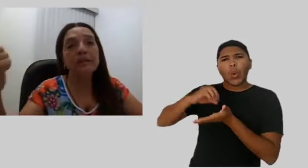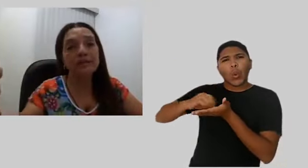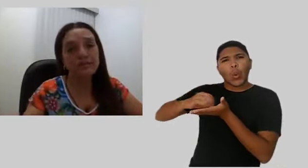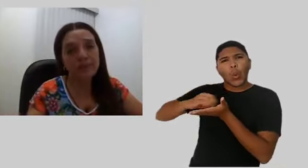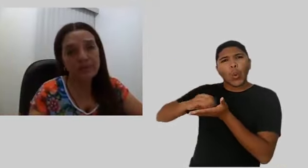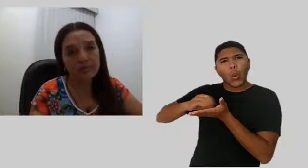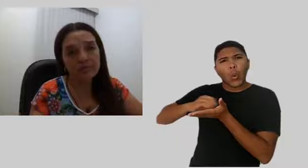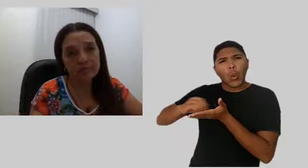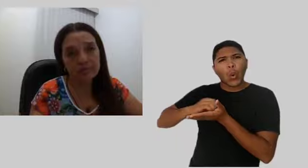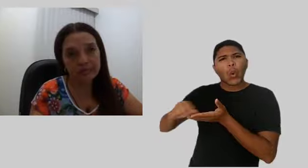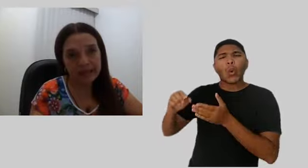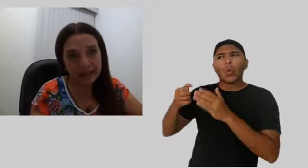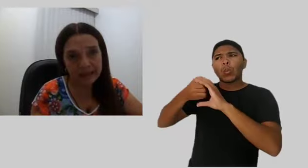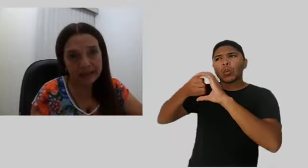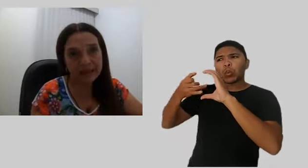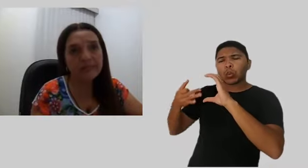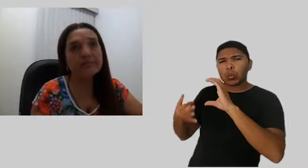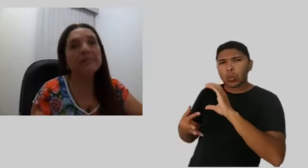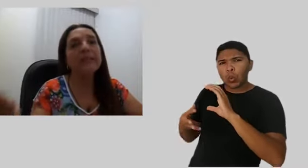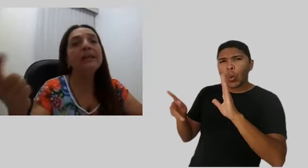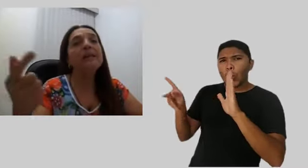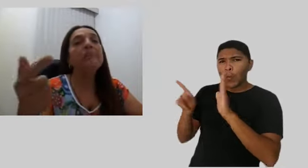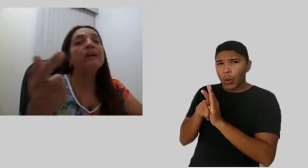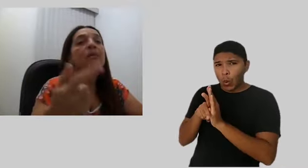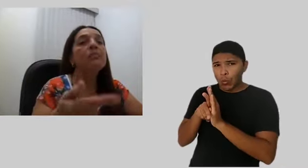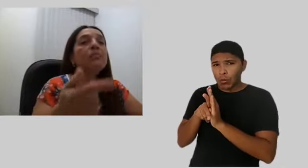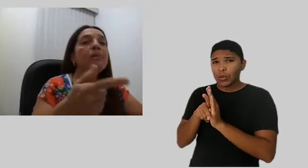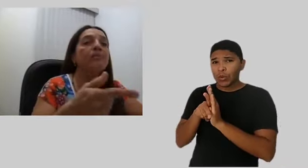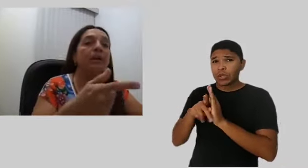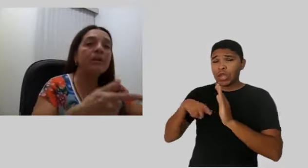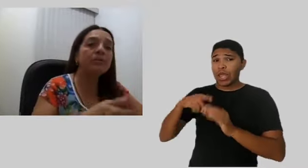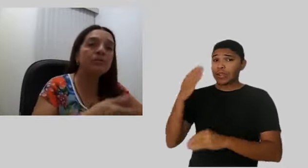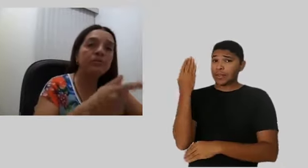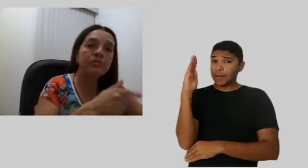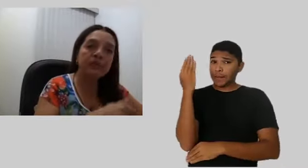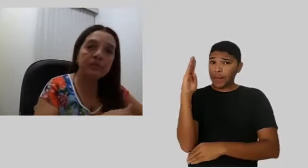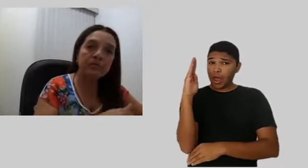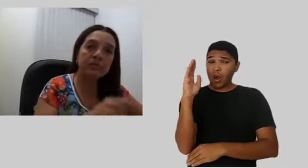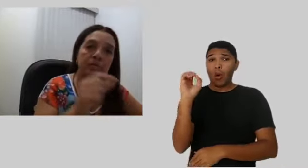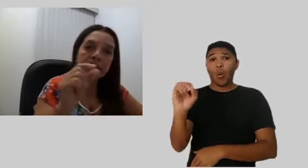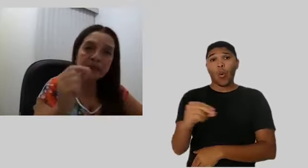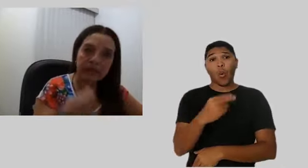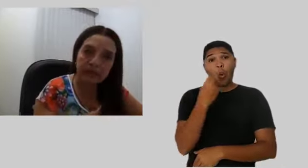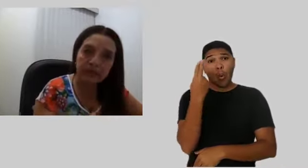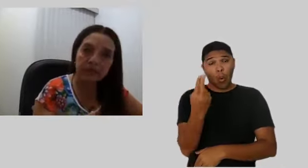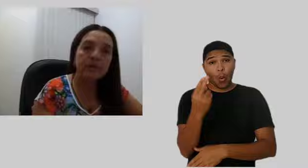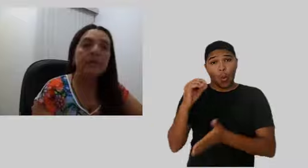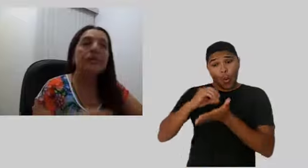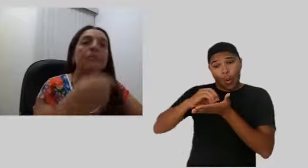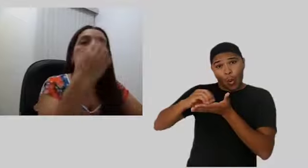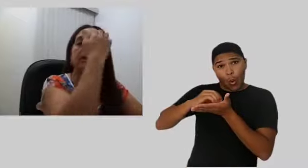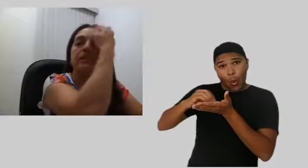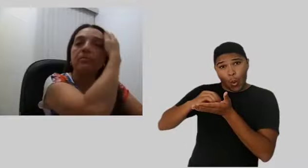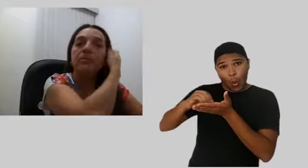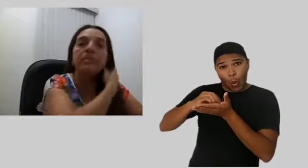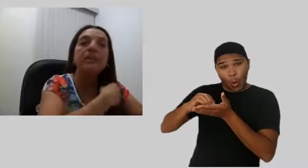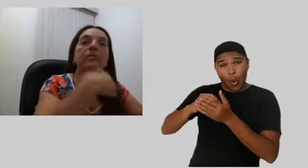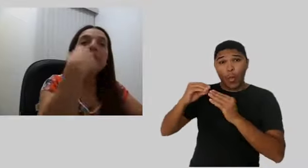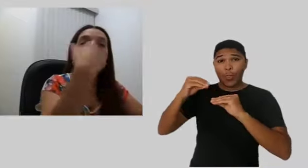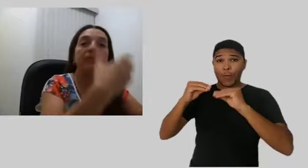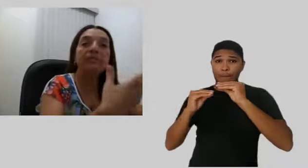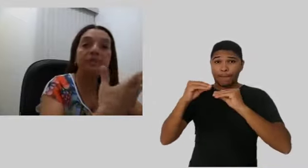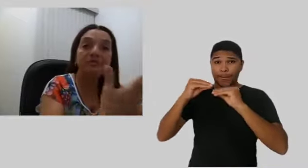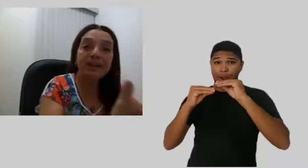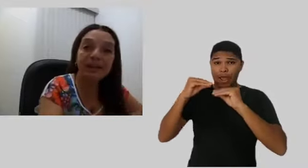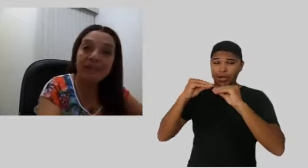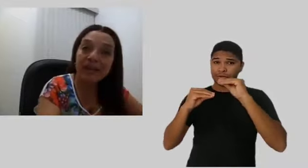apagador feito de madeira, né, para um apagador feito de acrílico. Ou seja, o